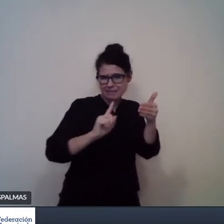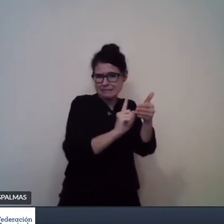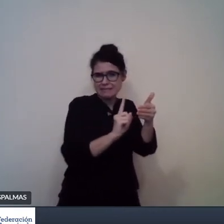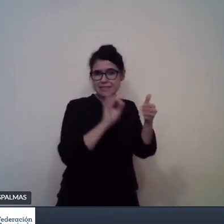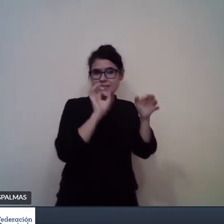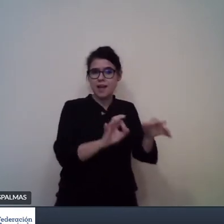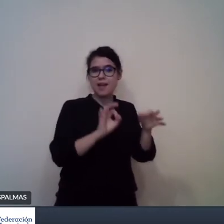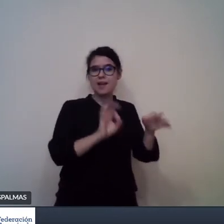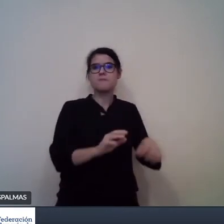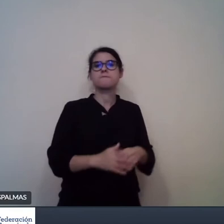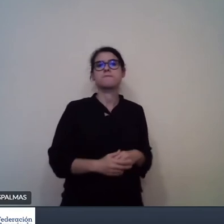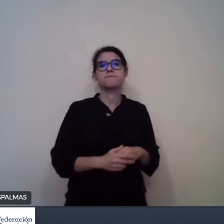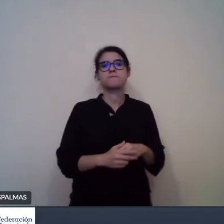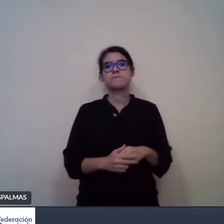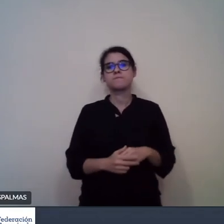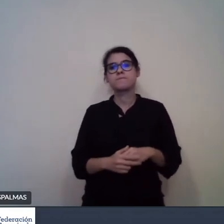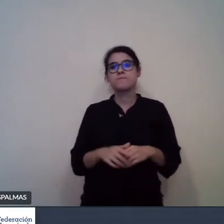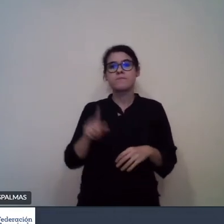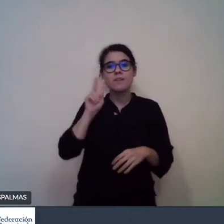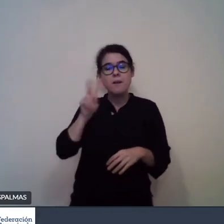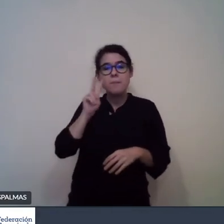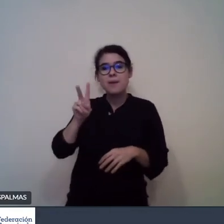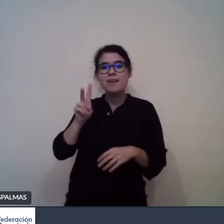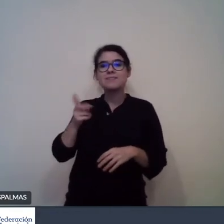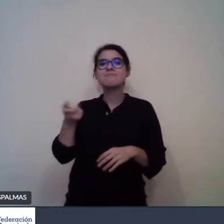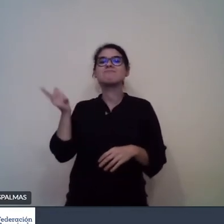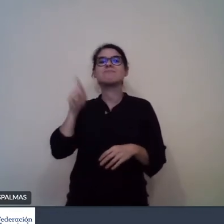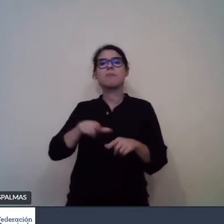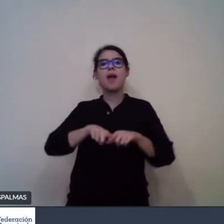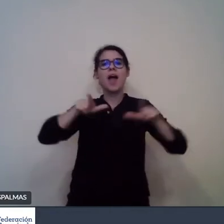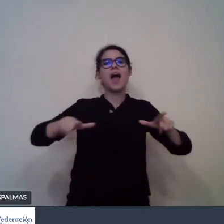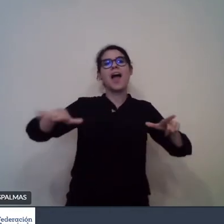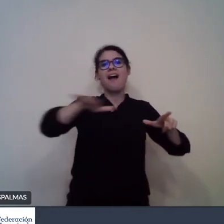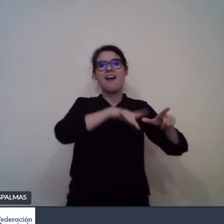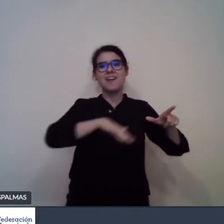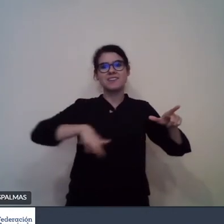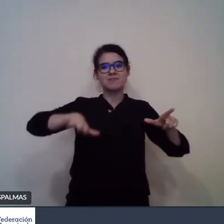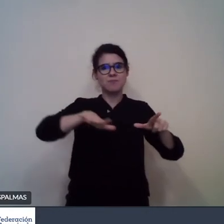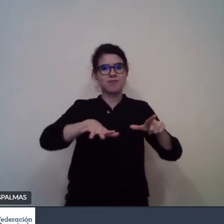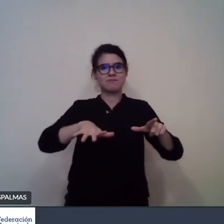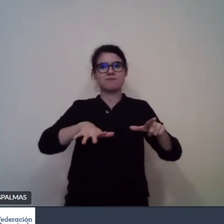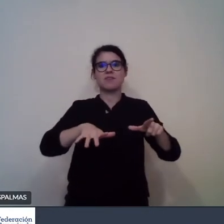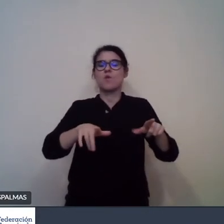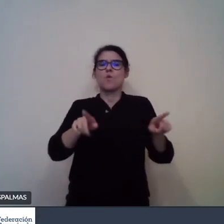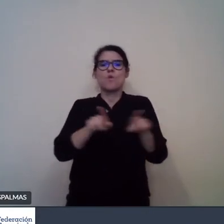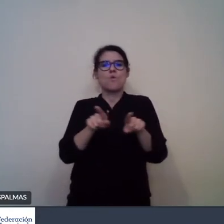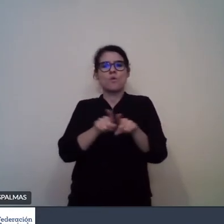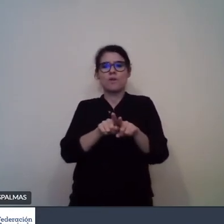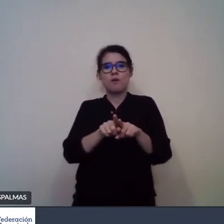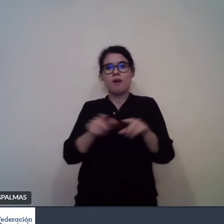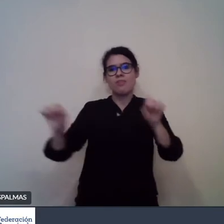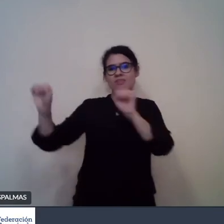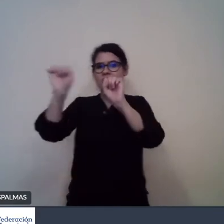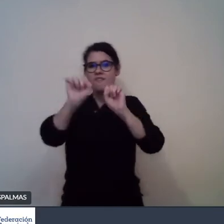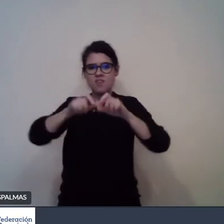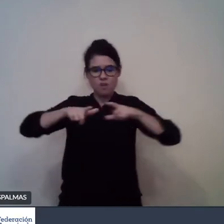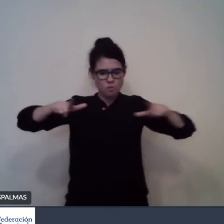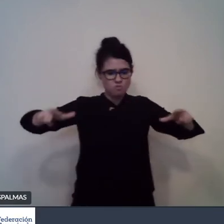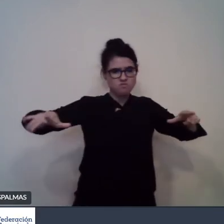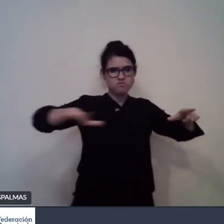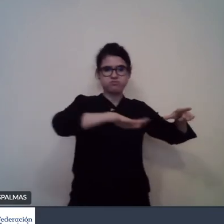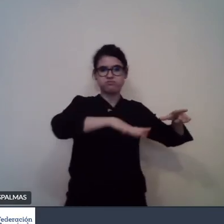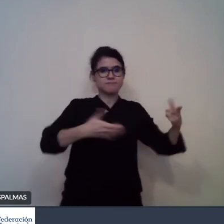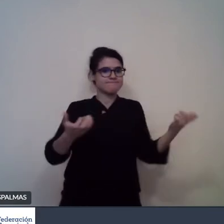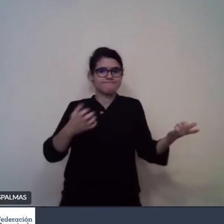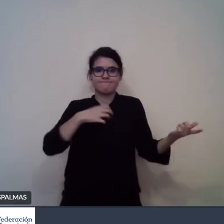Y el otro jugador aquí, el spacing es magnífico. Es muy difícil defender un espacio tan sumamente amplio. Y este igual, este está en una buena situación también